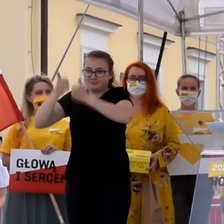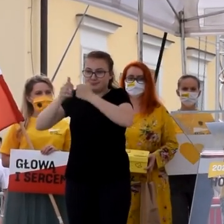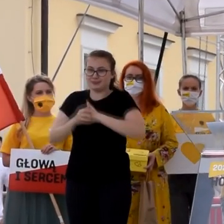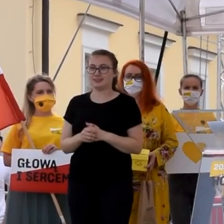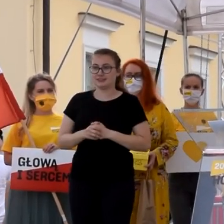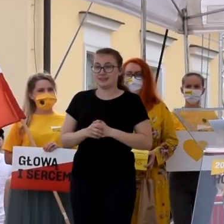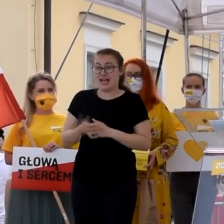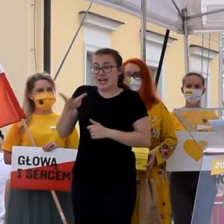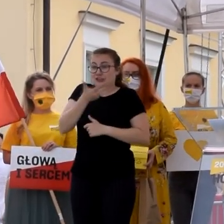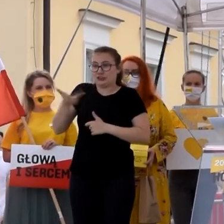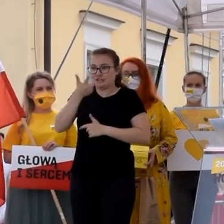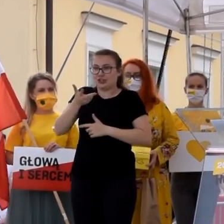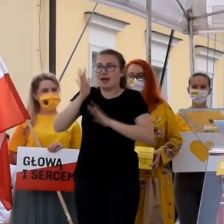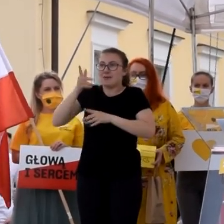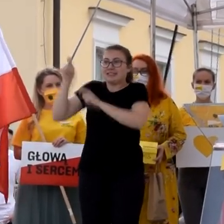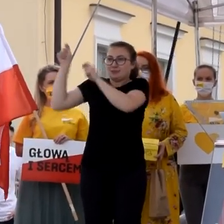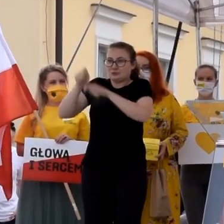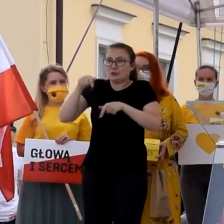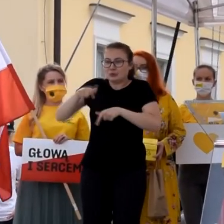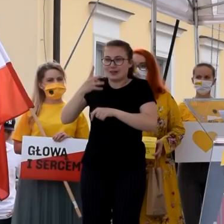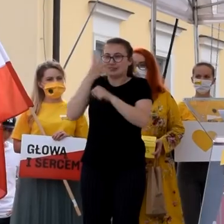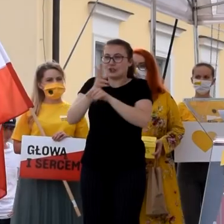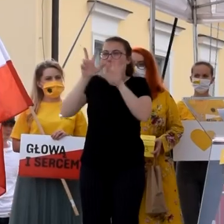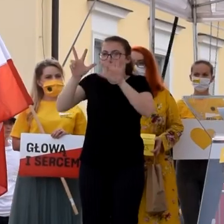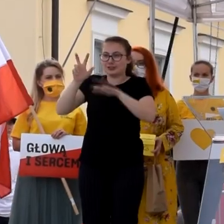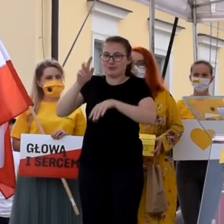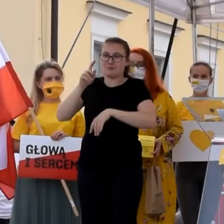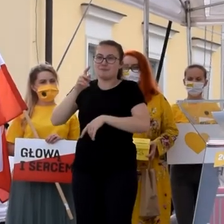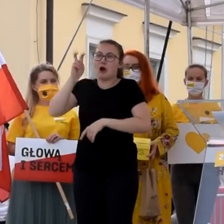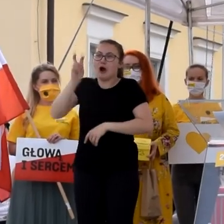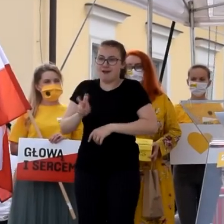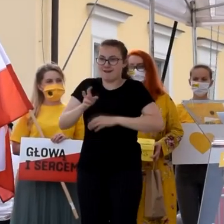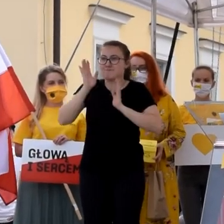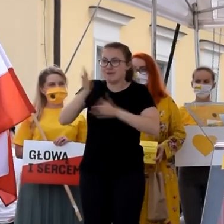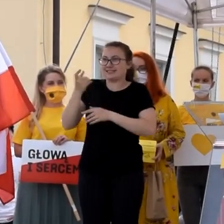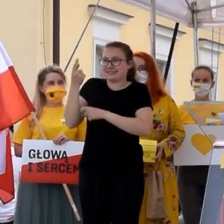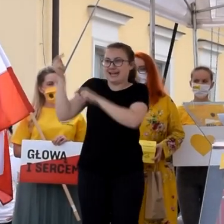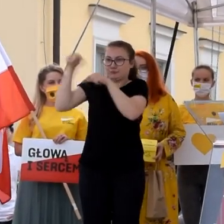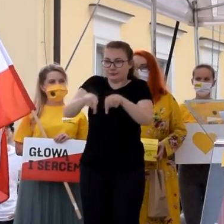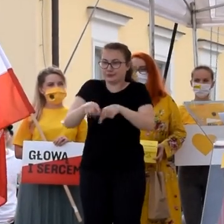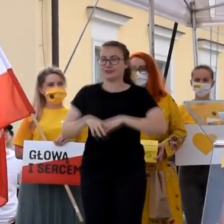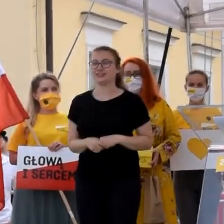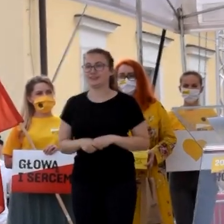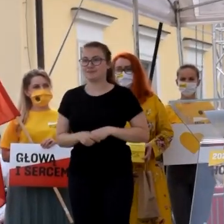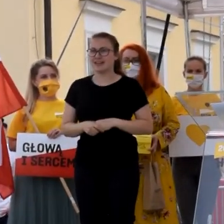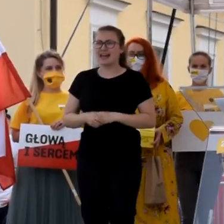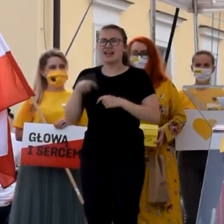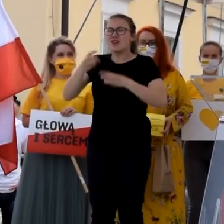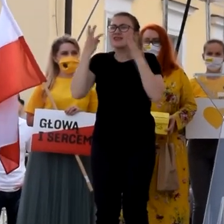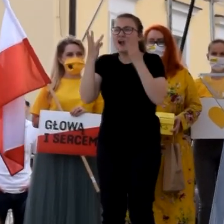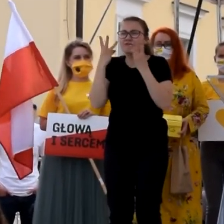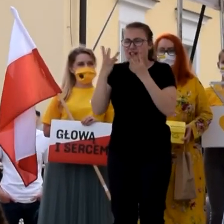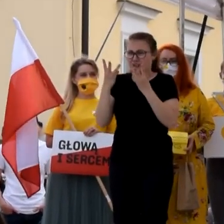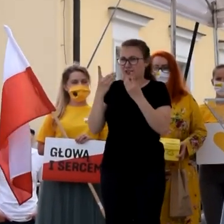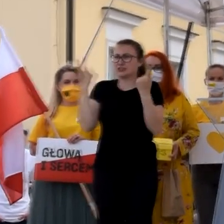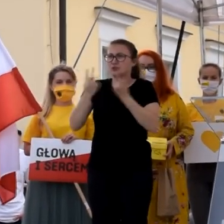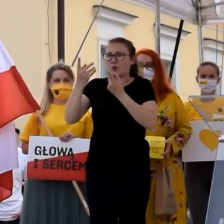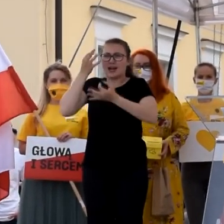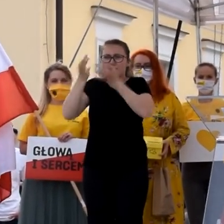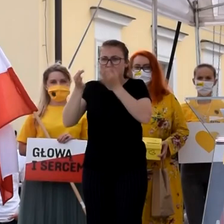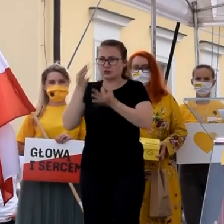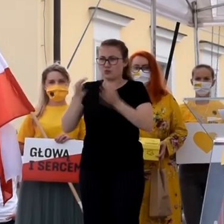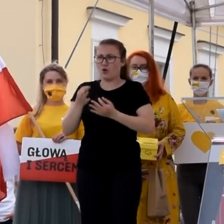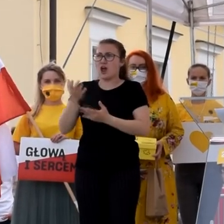48 godzin zjeżdża właśnie do tego miasta. W najważniejszym momencie historii ostatnich wielu lat